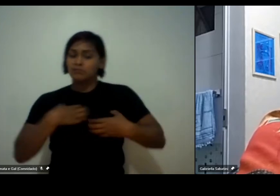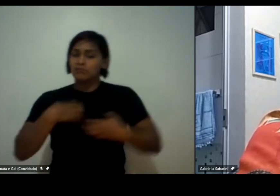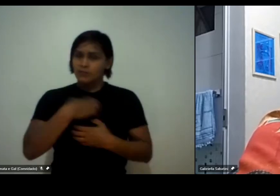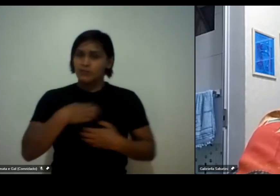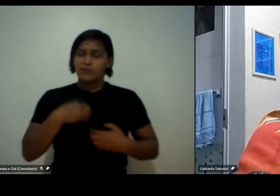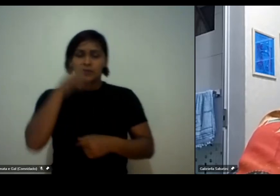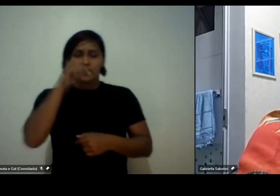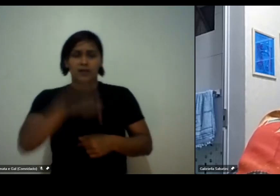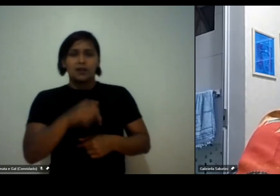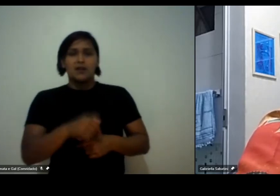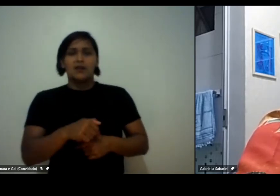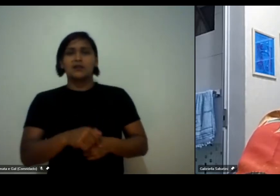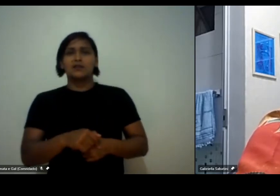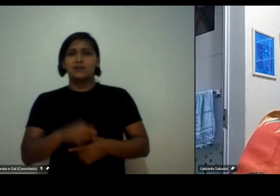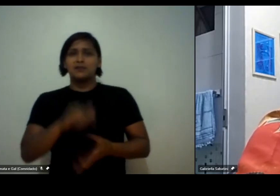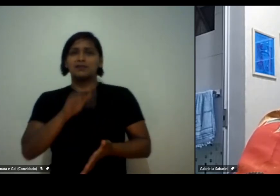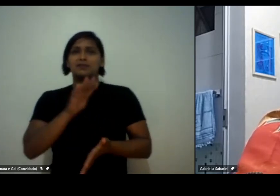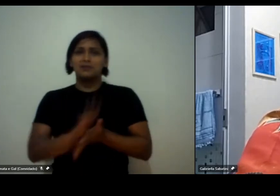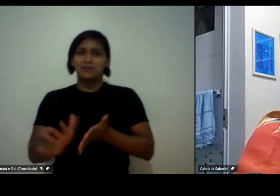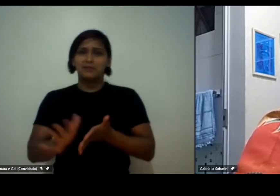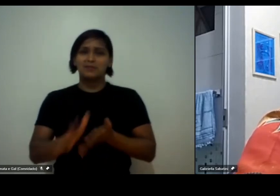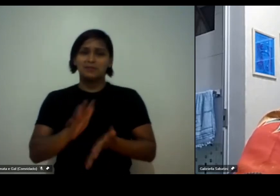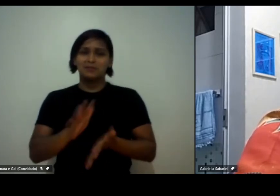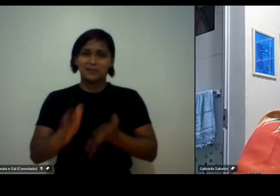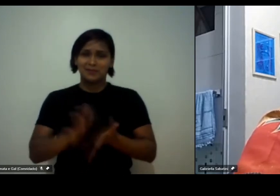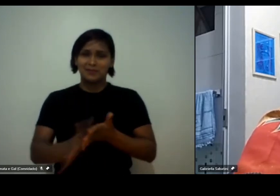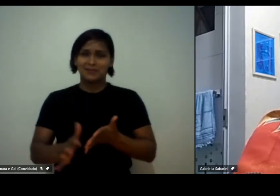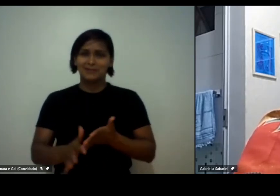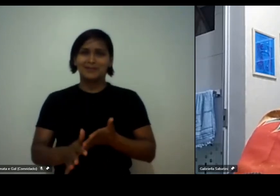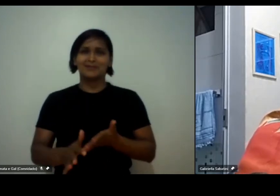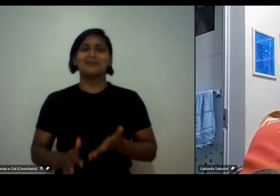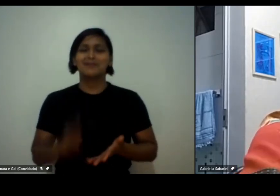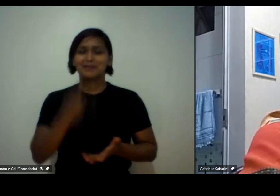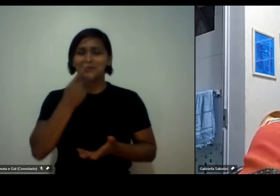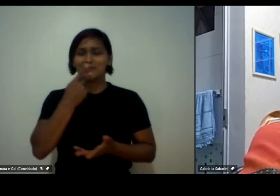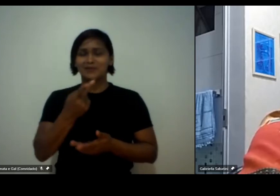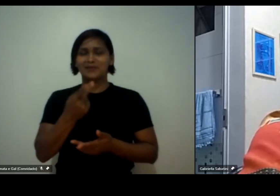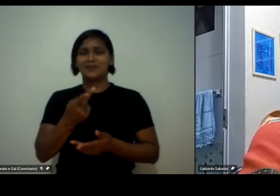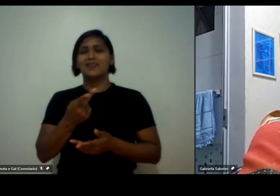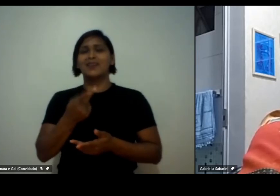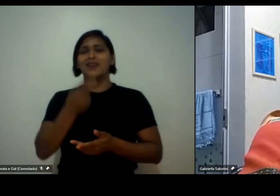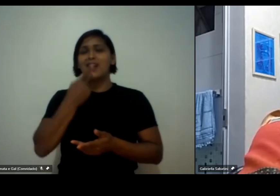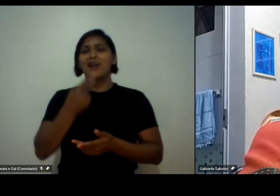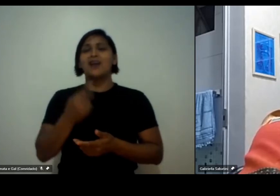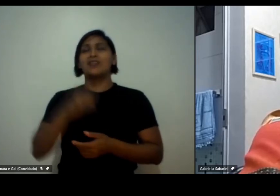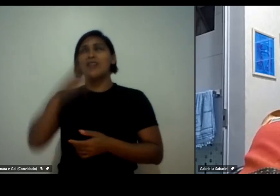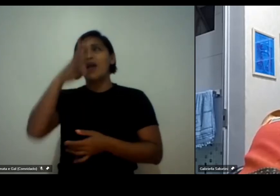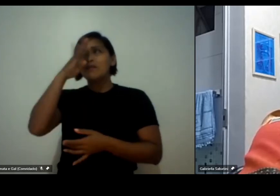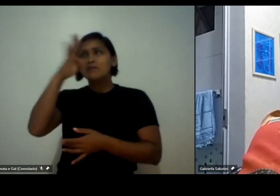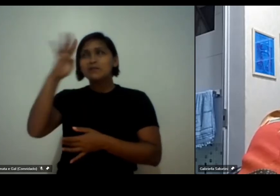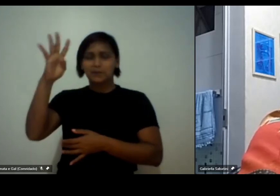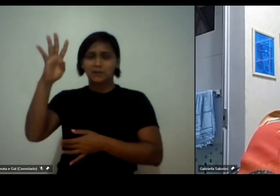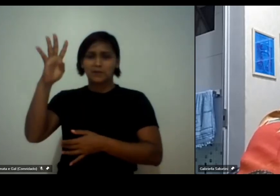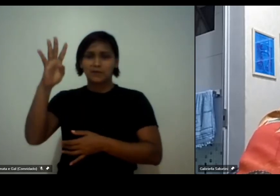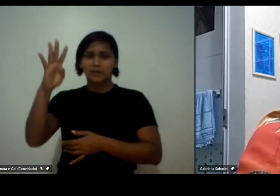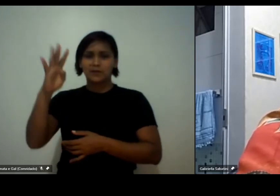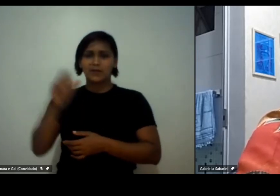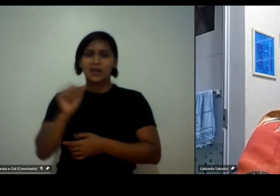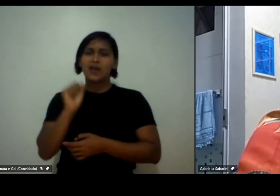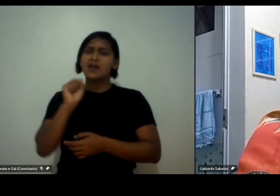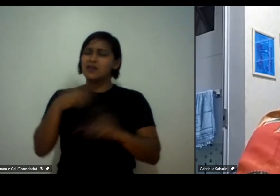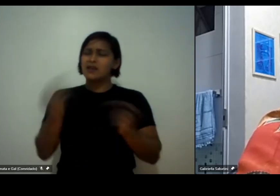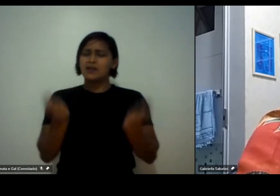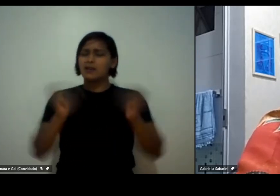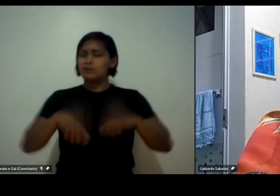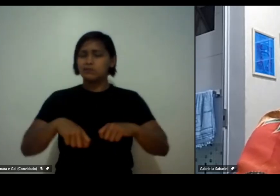Aqui somos gastos pelo organismo e nos esquivamos dele através da imaginação. Seria possível